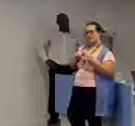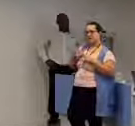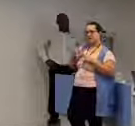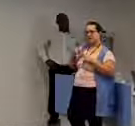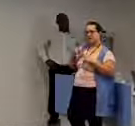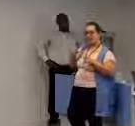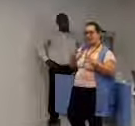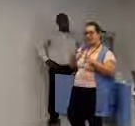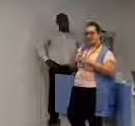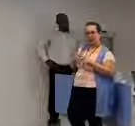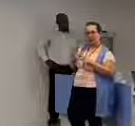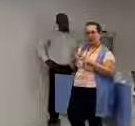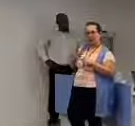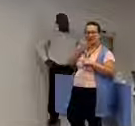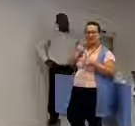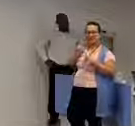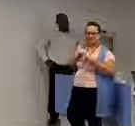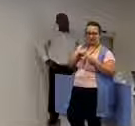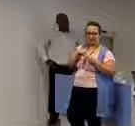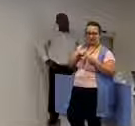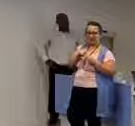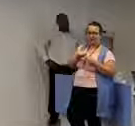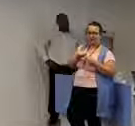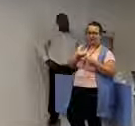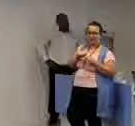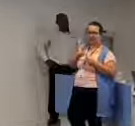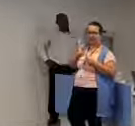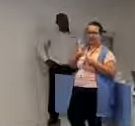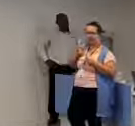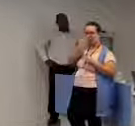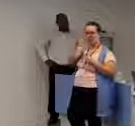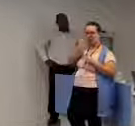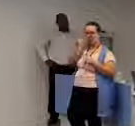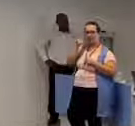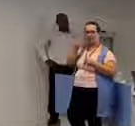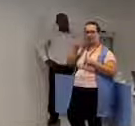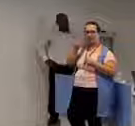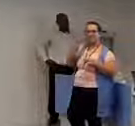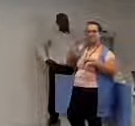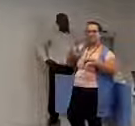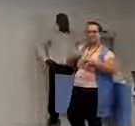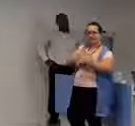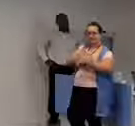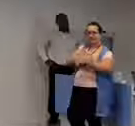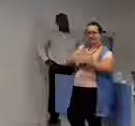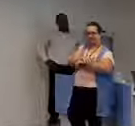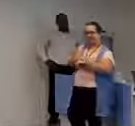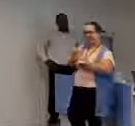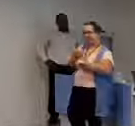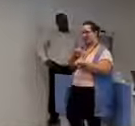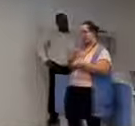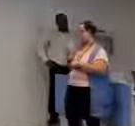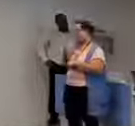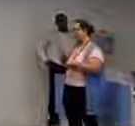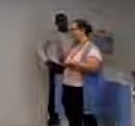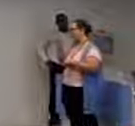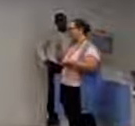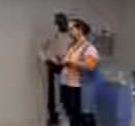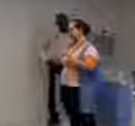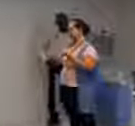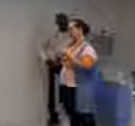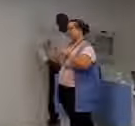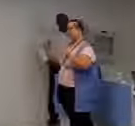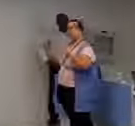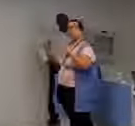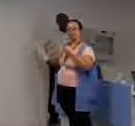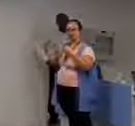ferramenta tórica e usinando em rampa, o cara vai ficar 3 horas para usinar. Então, o recurso certo aplicado na situação